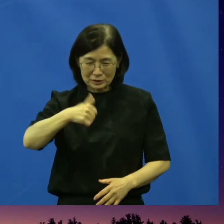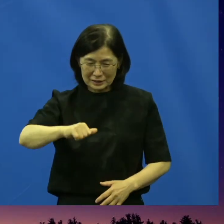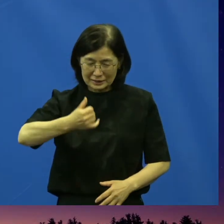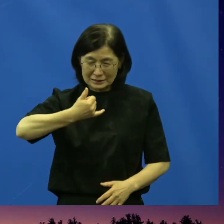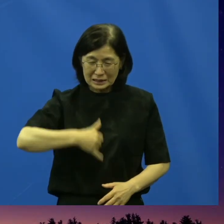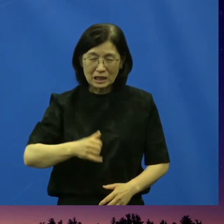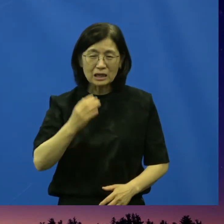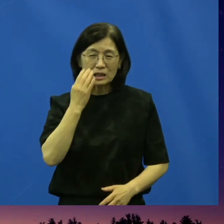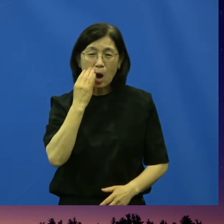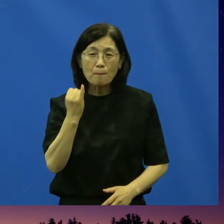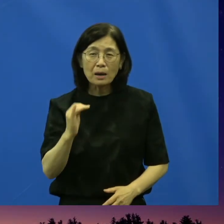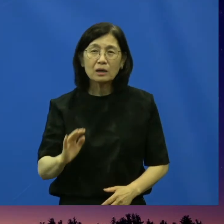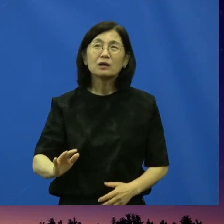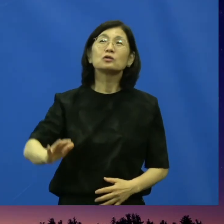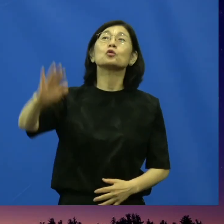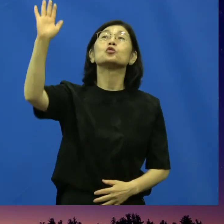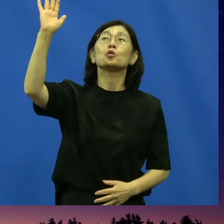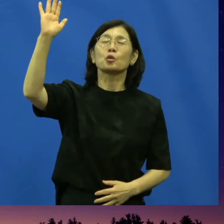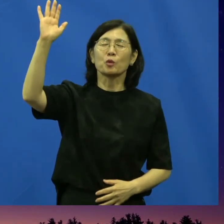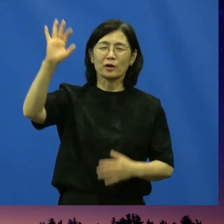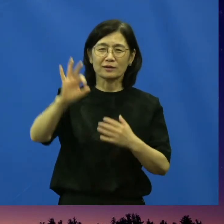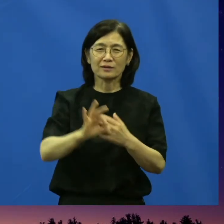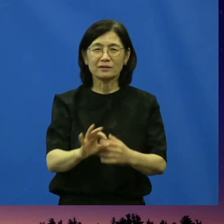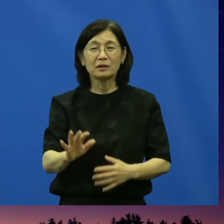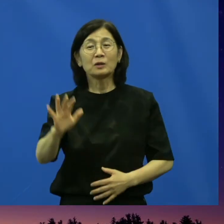내가 보니까.